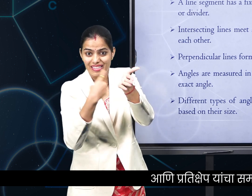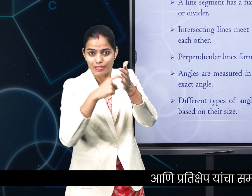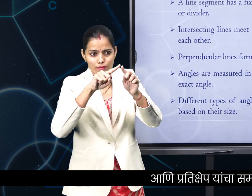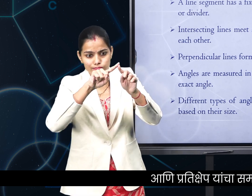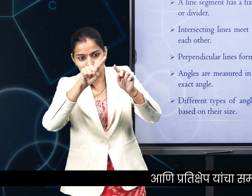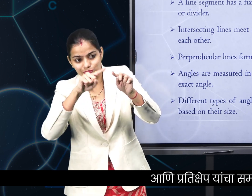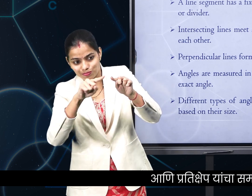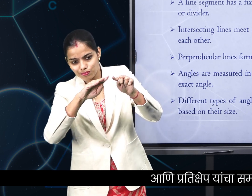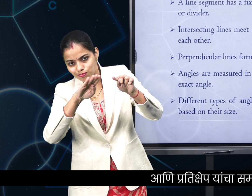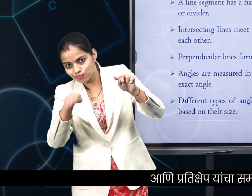समावेश होतो.